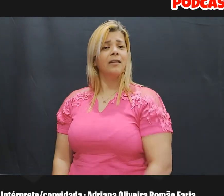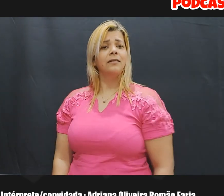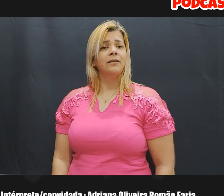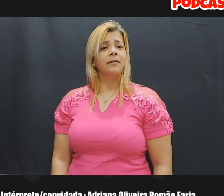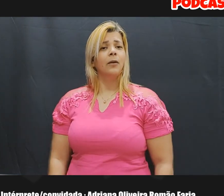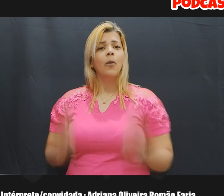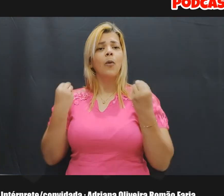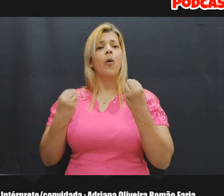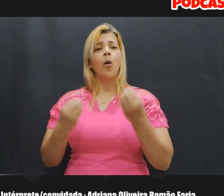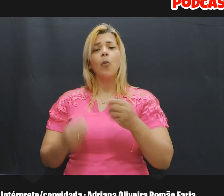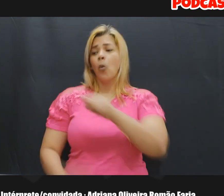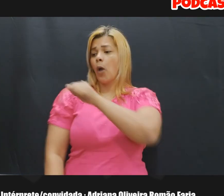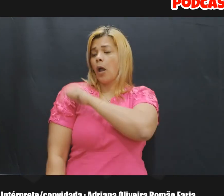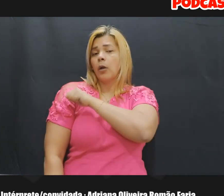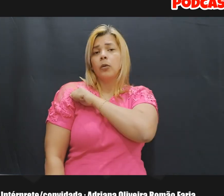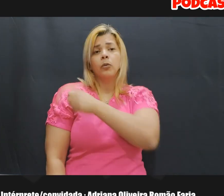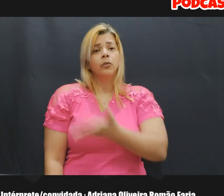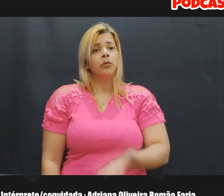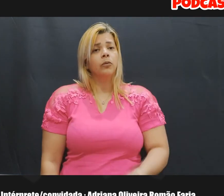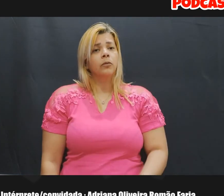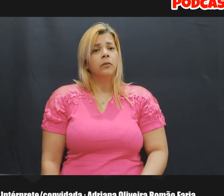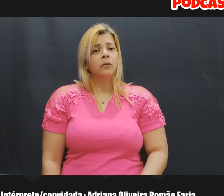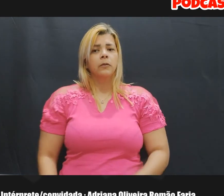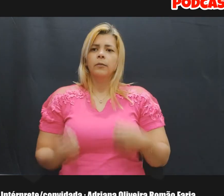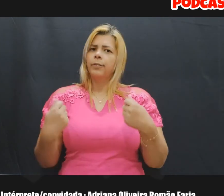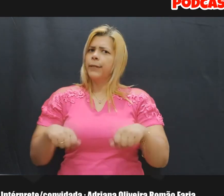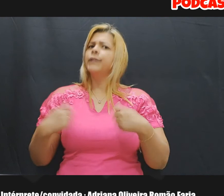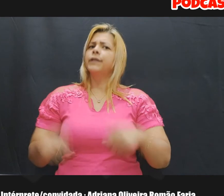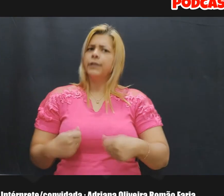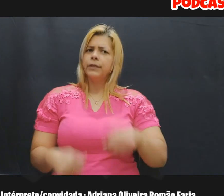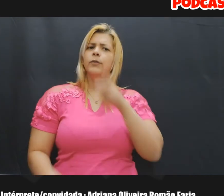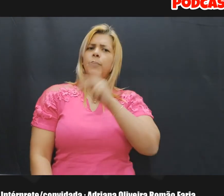triste. Exatamente. Aí já é fazer a acepção de pessoas, né?